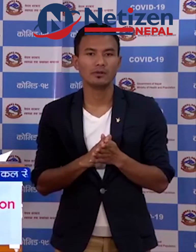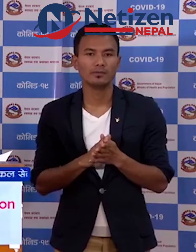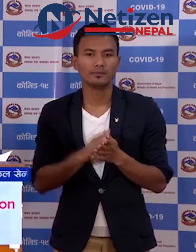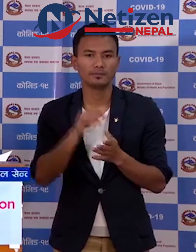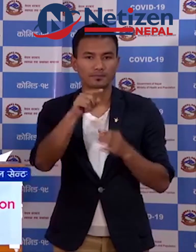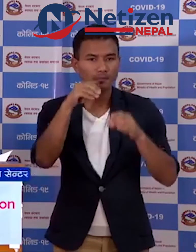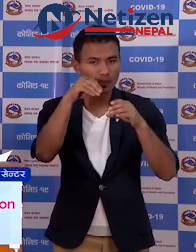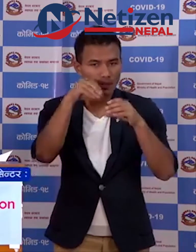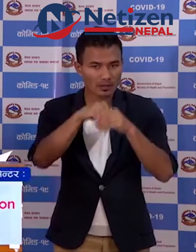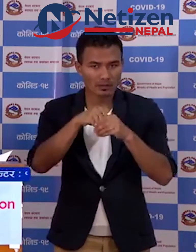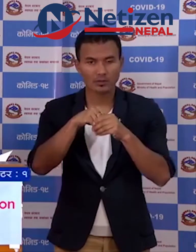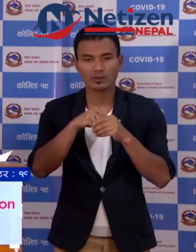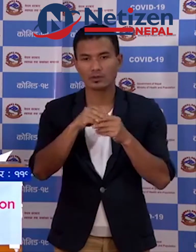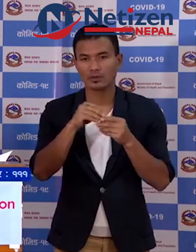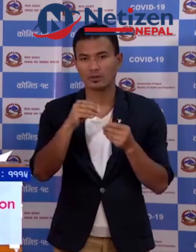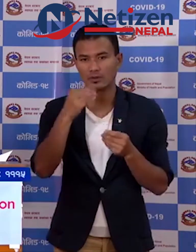त्यसमा